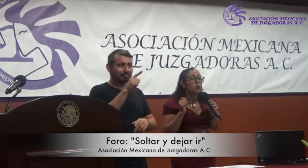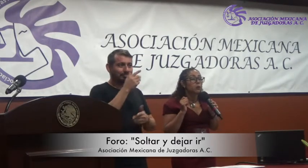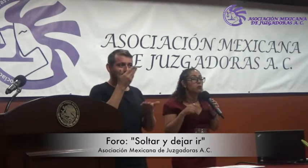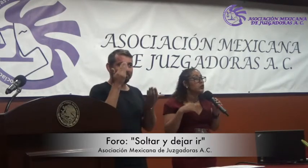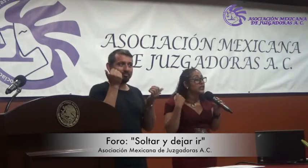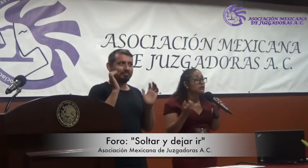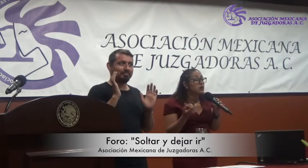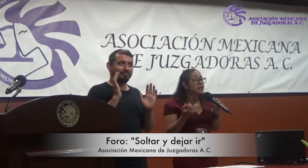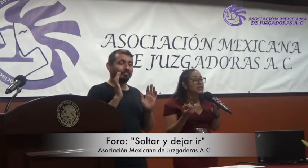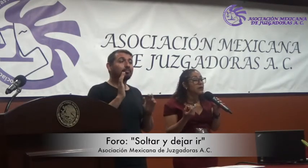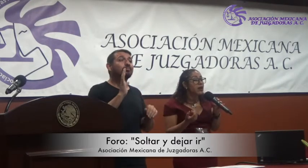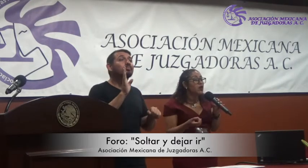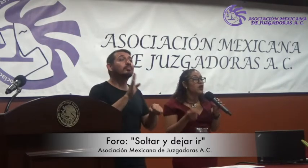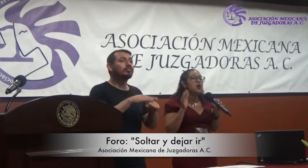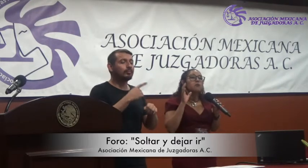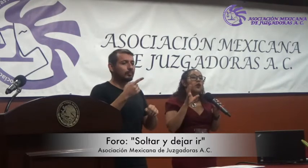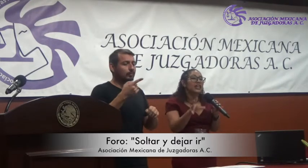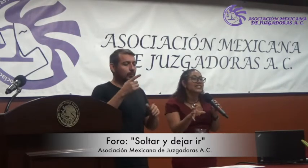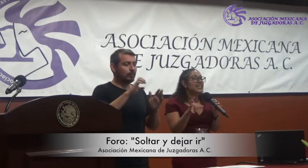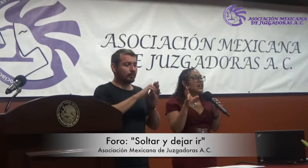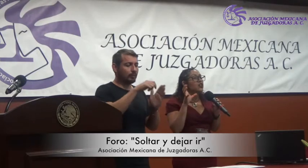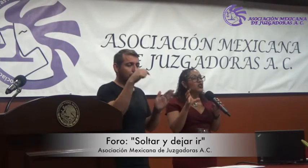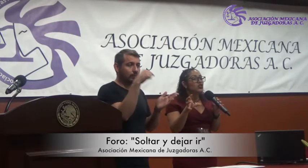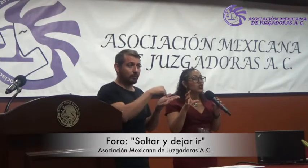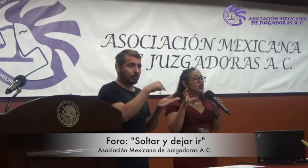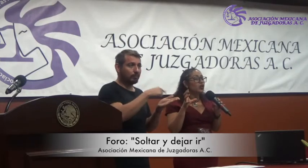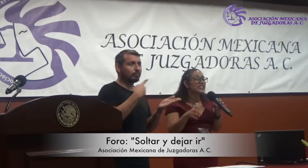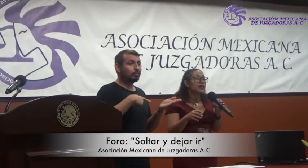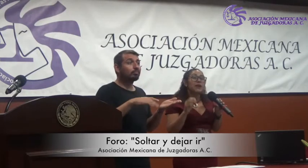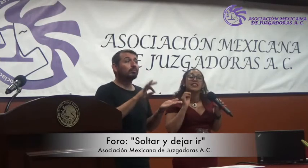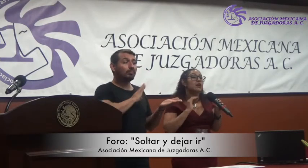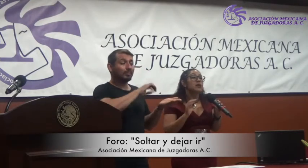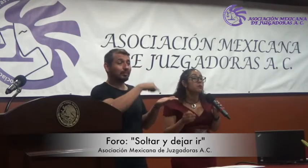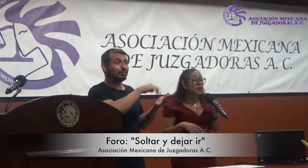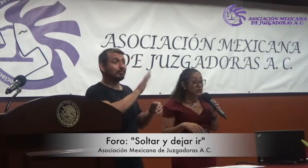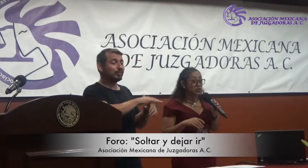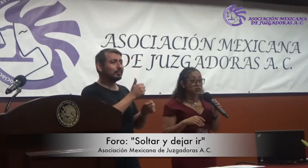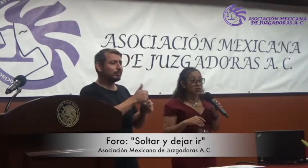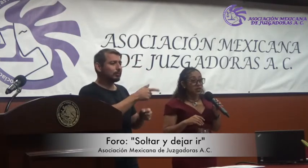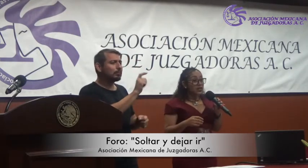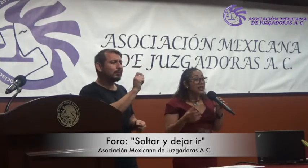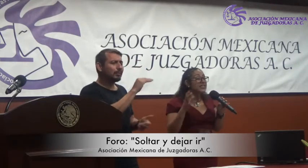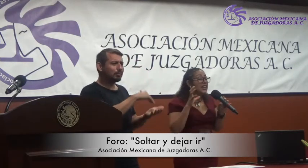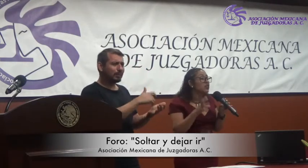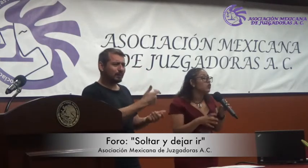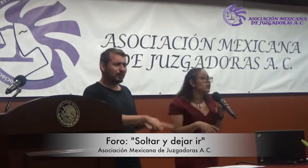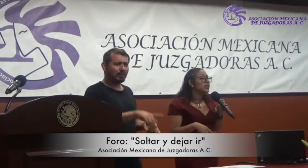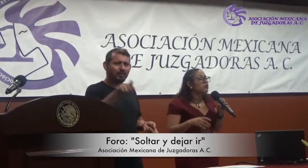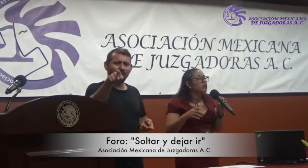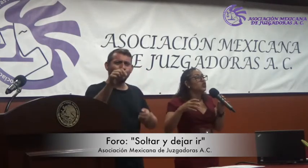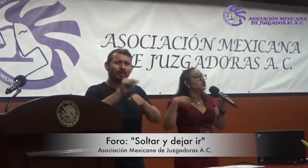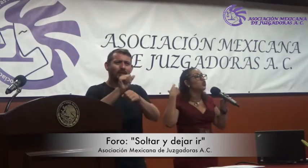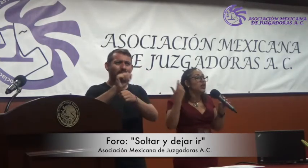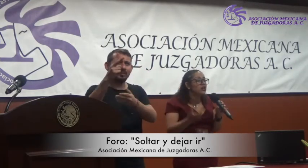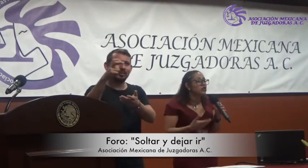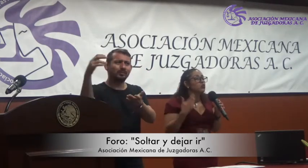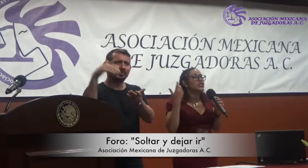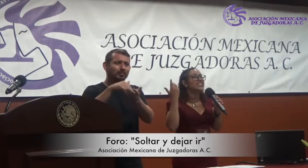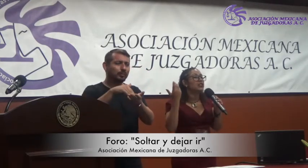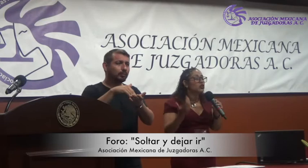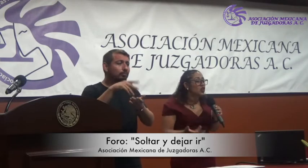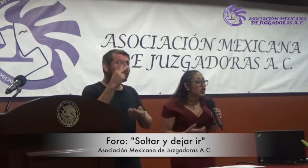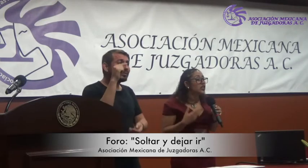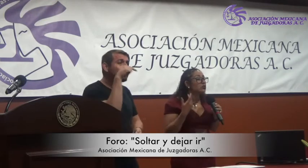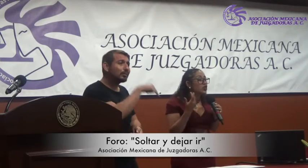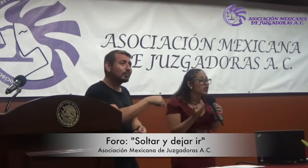costó muchísimo más trabajo, porque ese carro no cuesta 20 mil pesos. Ese carro cuesta muchos sueños,